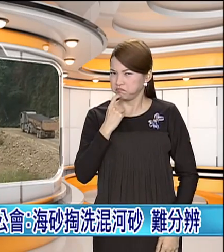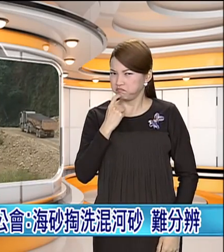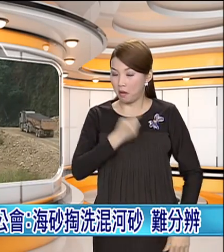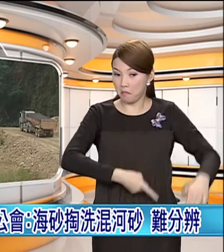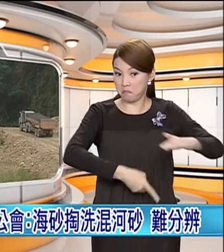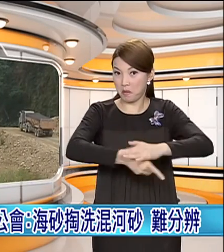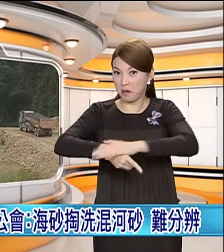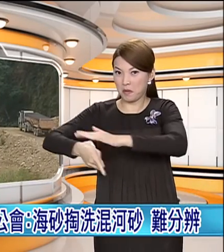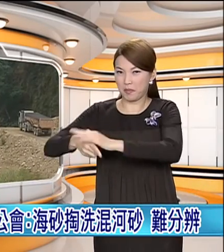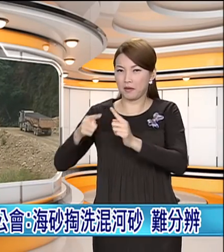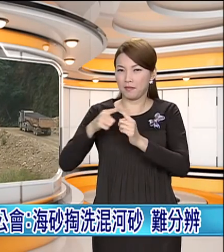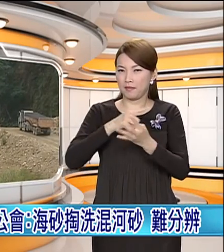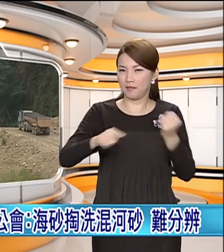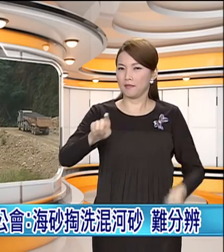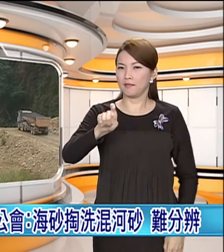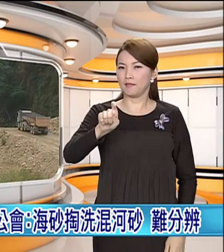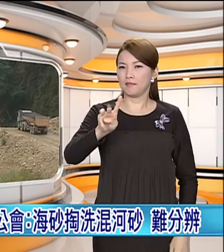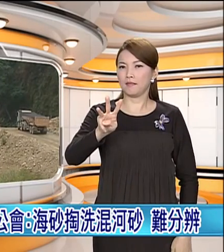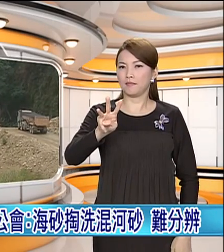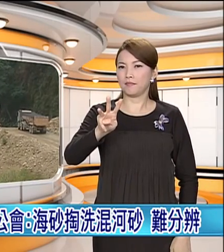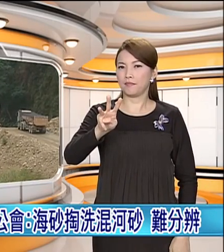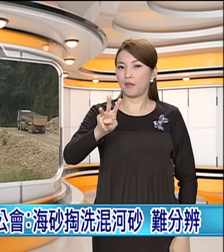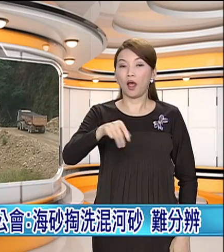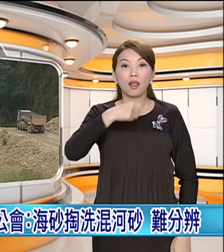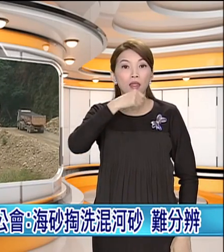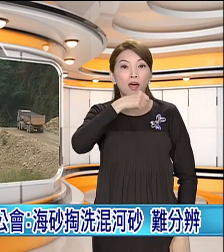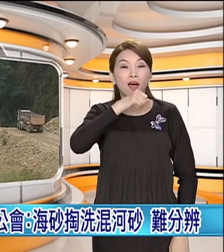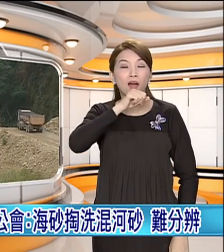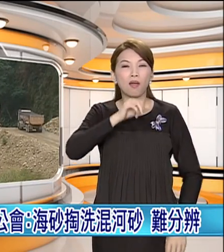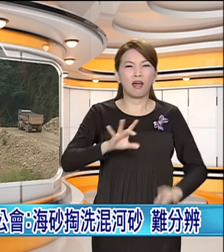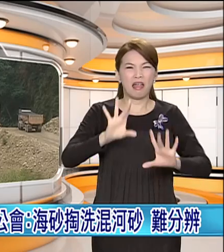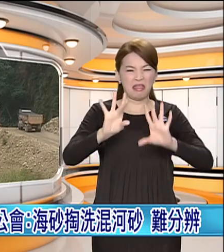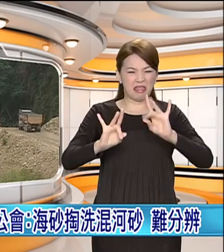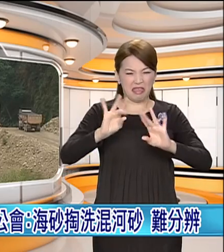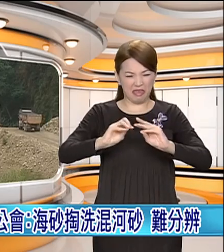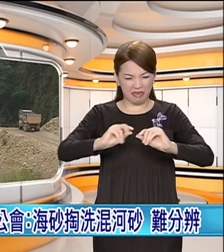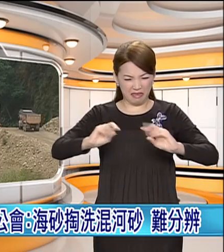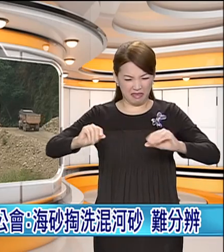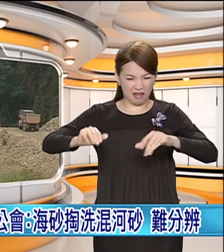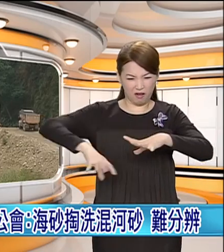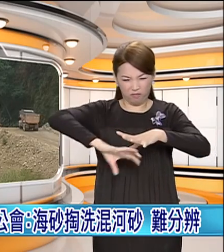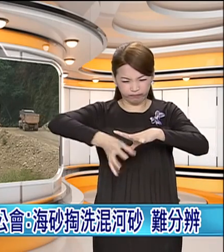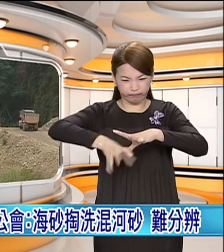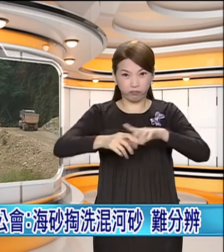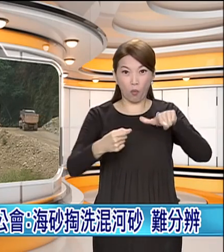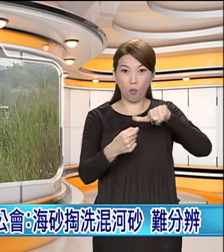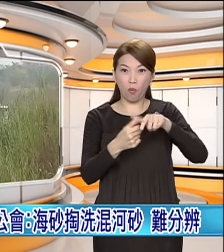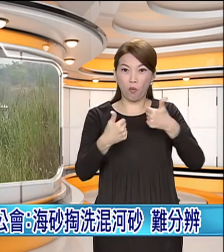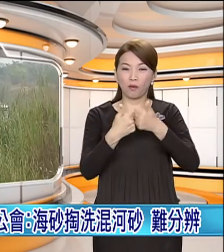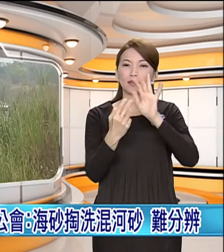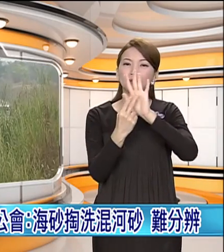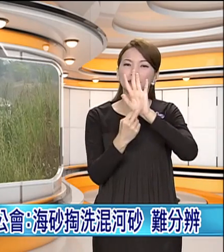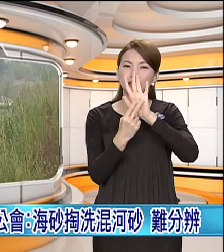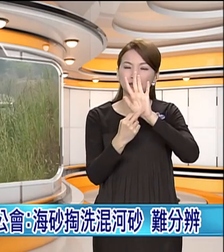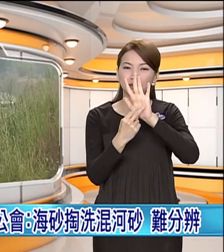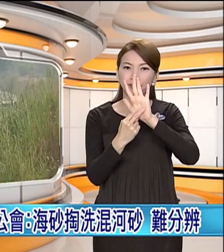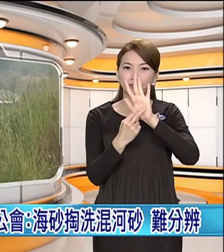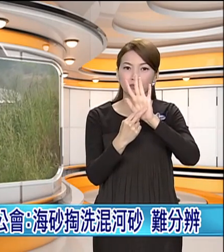者有涉案的嫌疑。台湾混凝土工会指出，海沙混进河